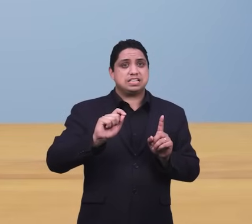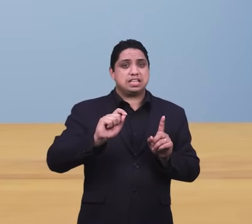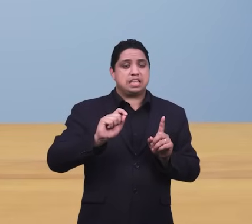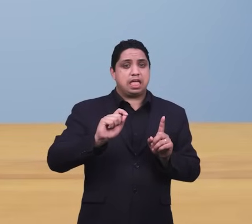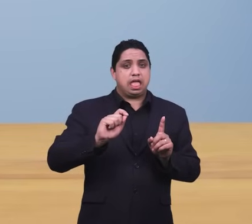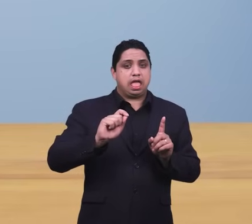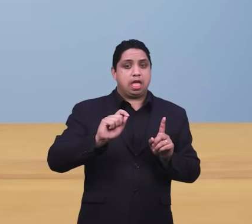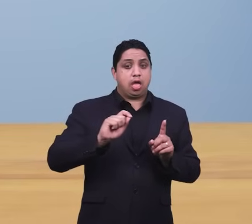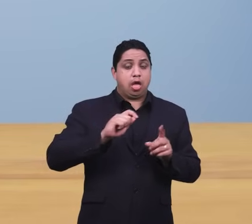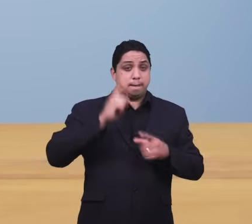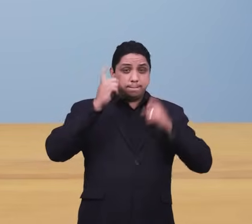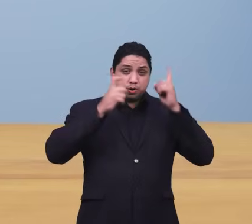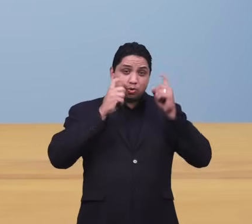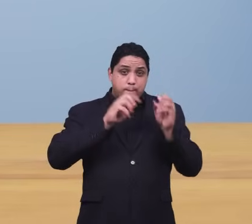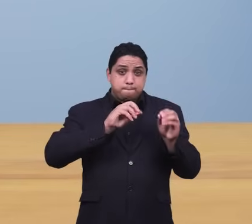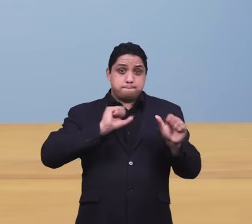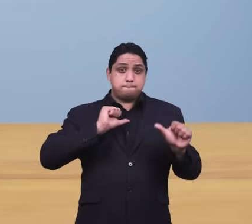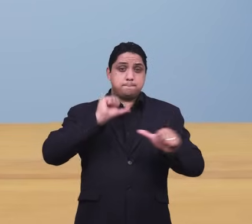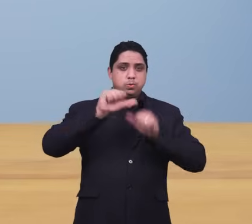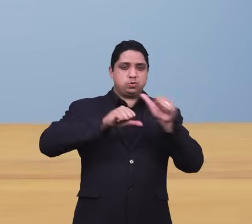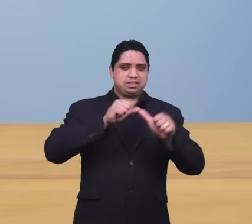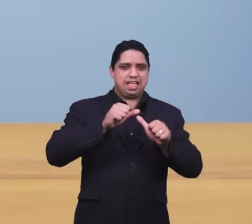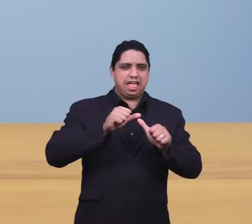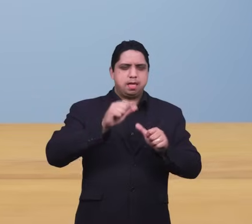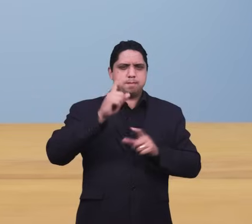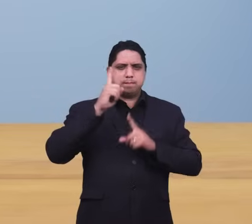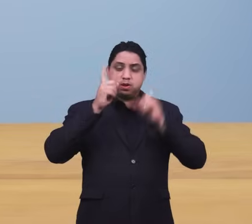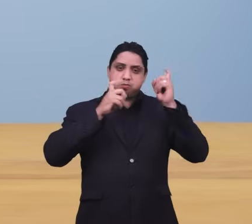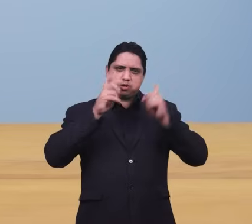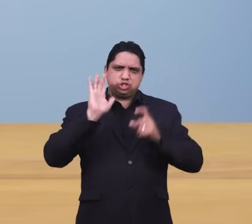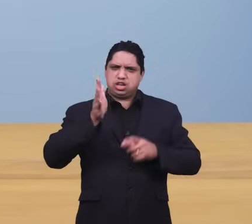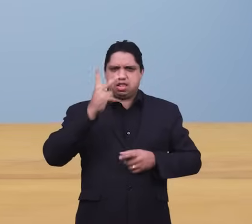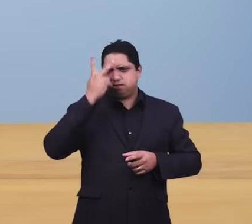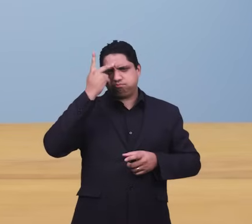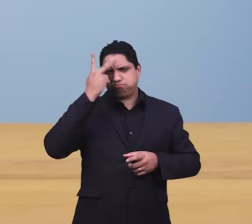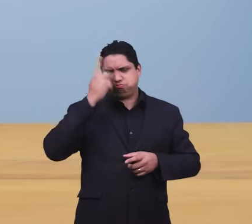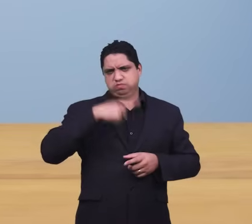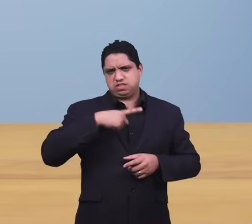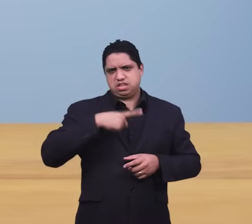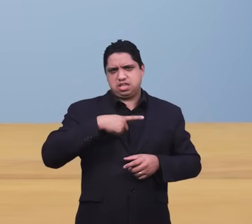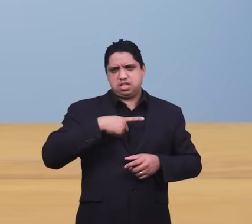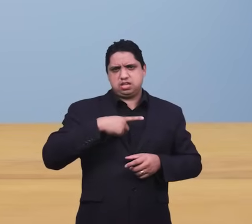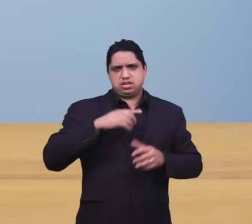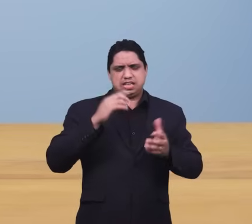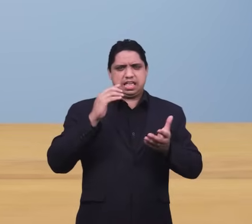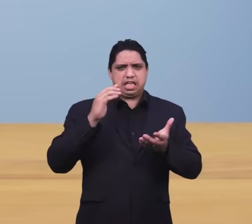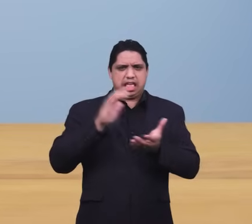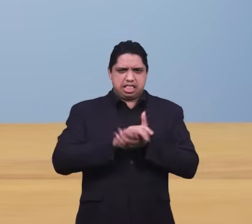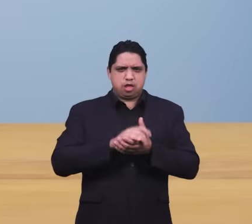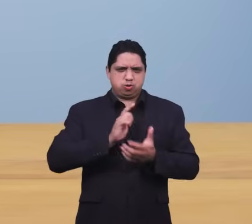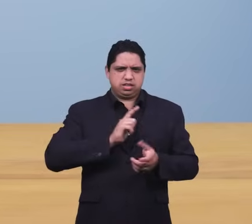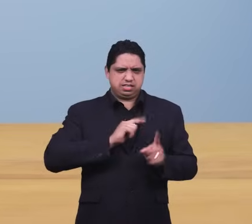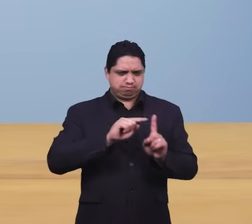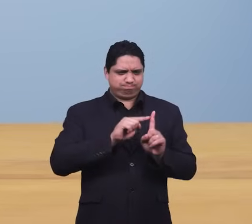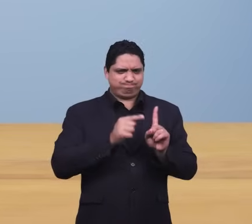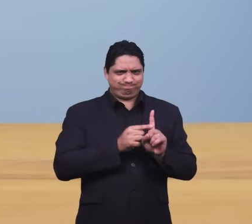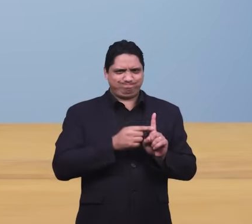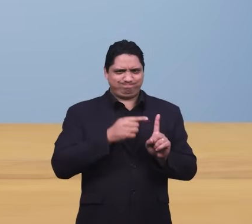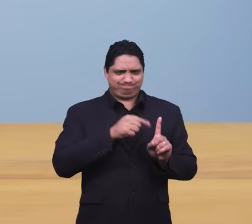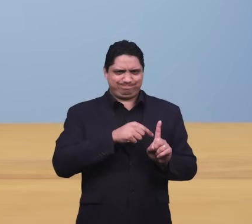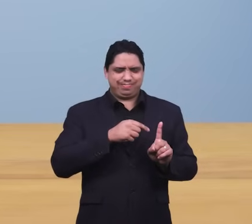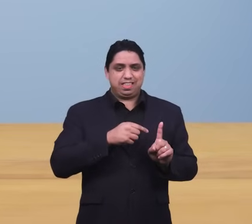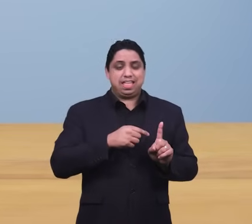de preocupação. Aquela preocupação que já é natural em qualquer casal grávido, com o